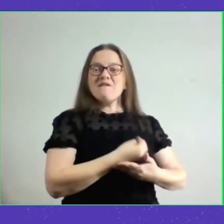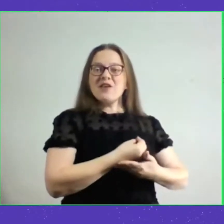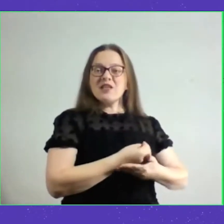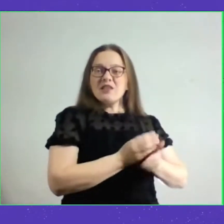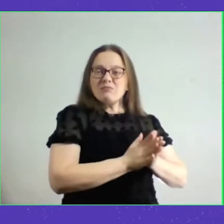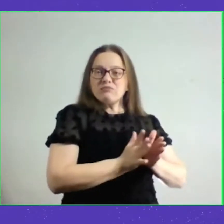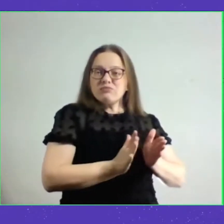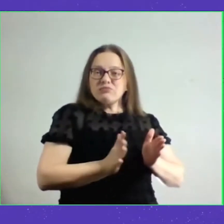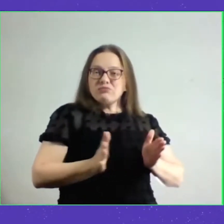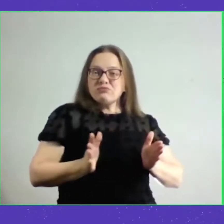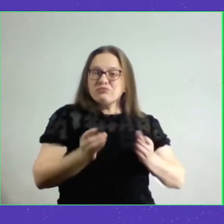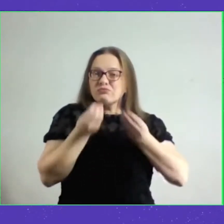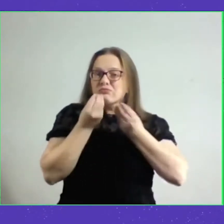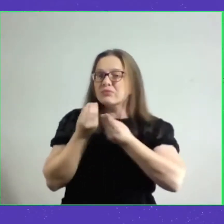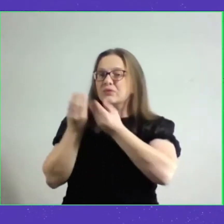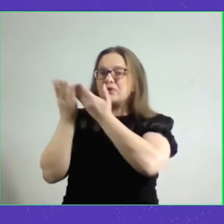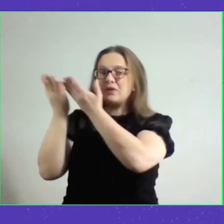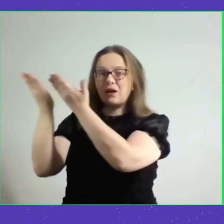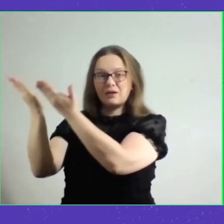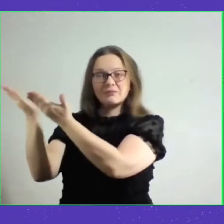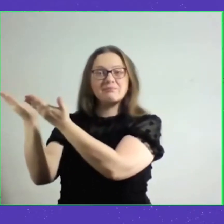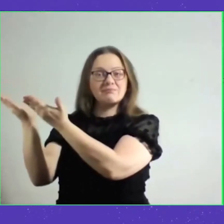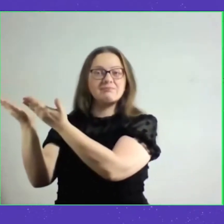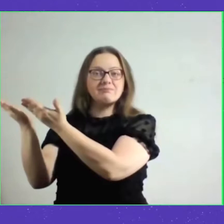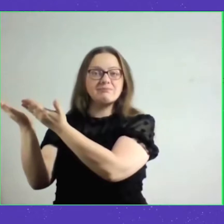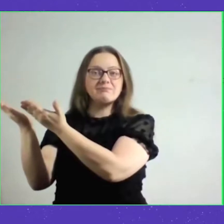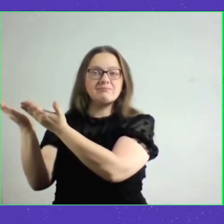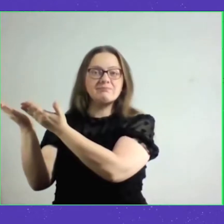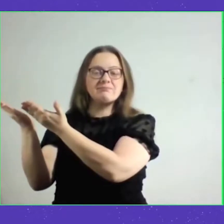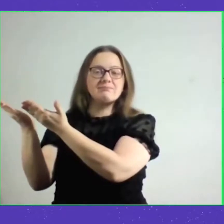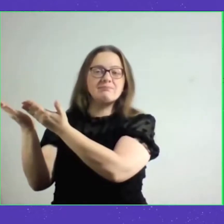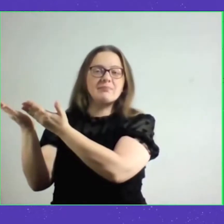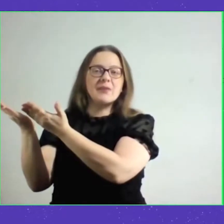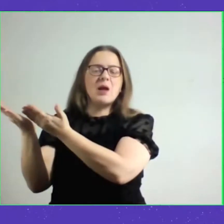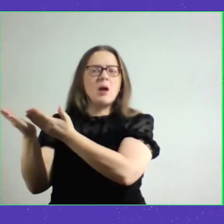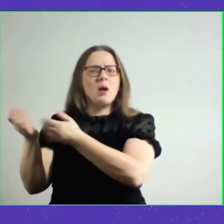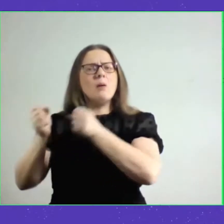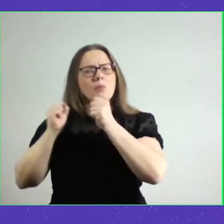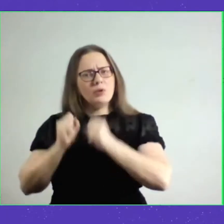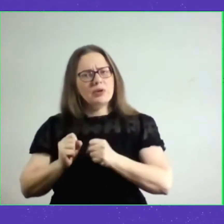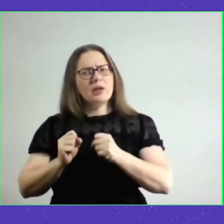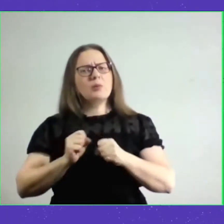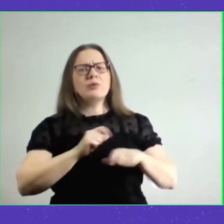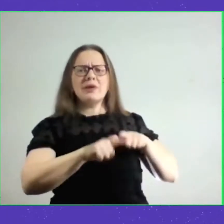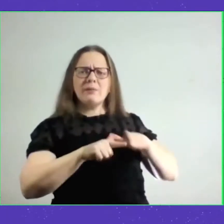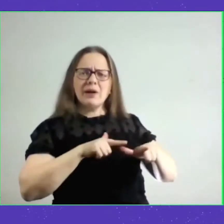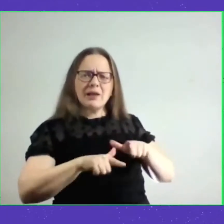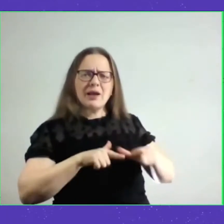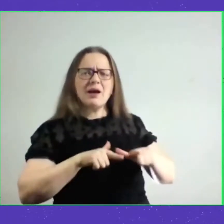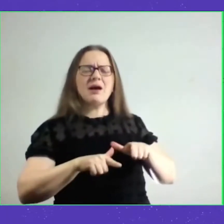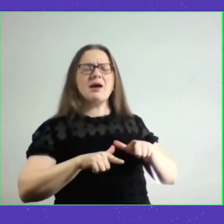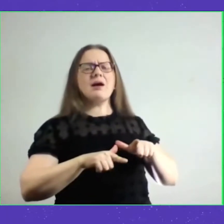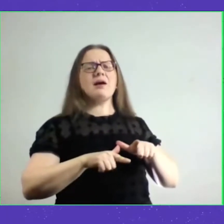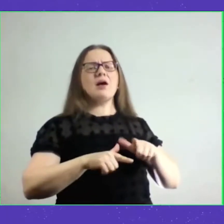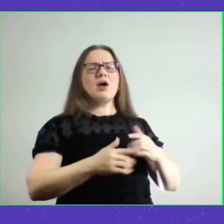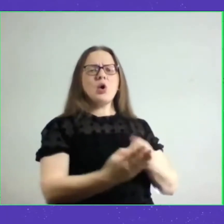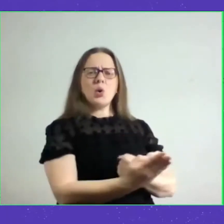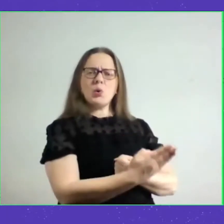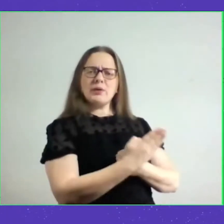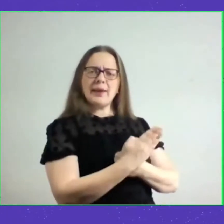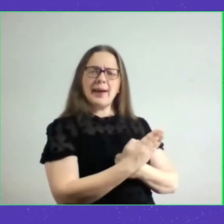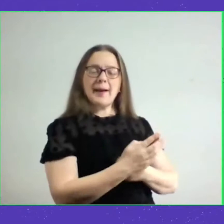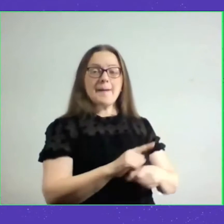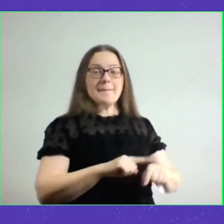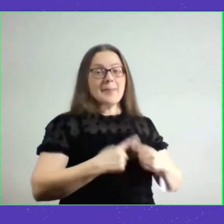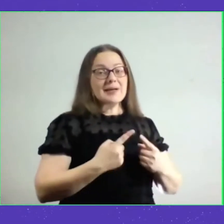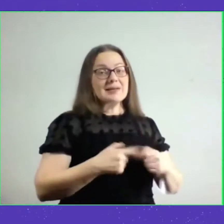de nós mesmos. Não estou dizendo que não precisa cuidar de você, mas nós precisamos dar mais atenção para as coisas de